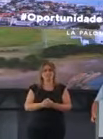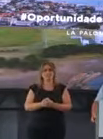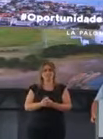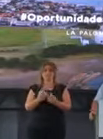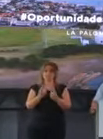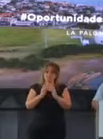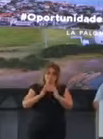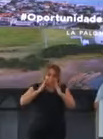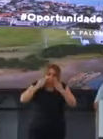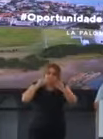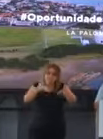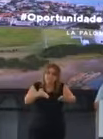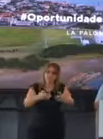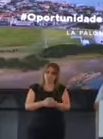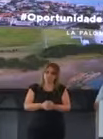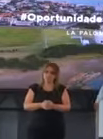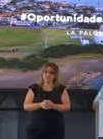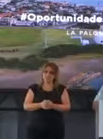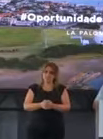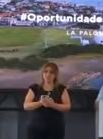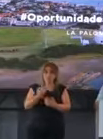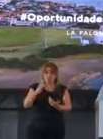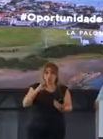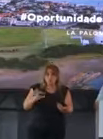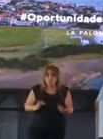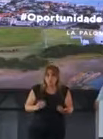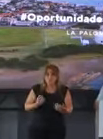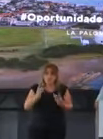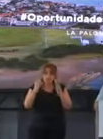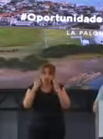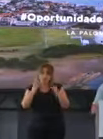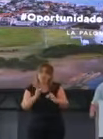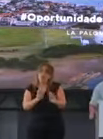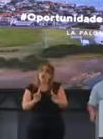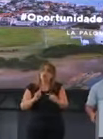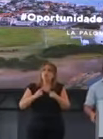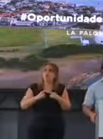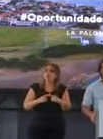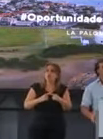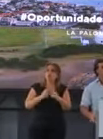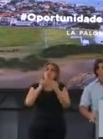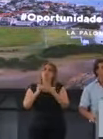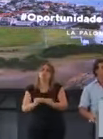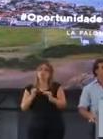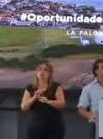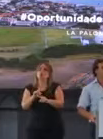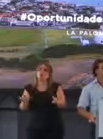Tenemos que dedicarnos a que esas oportunidades educativas no sean una discusión de un presupuesto.